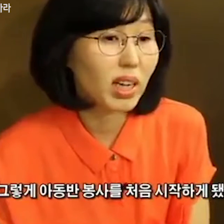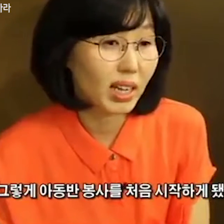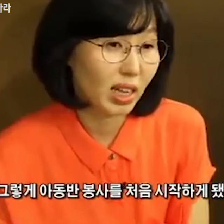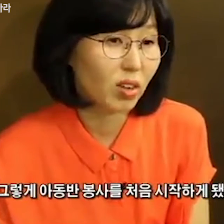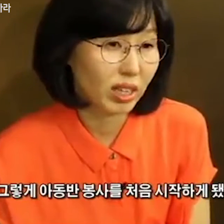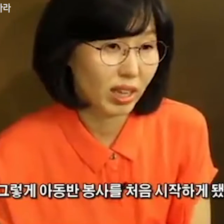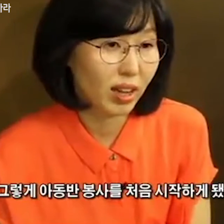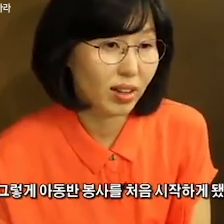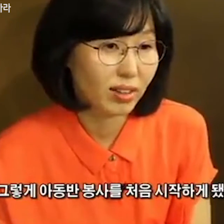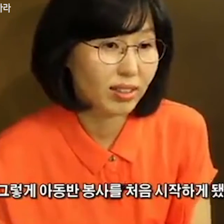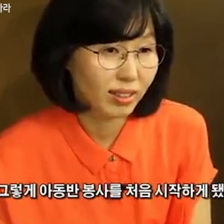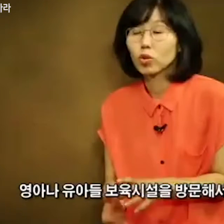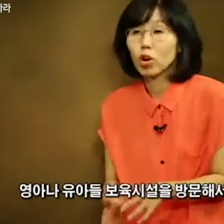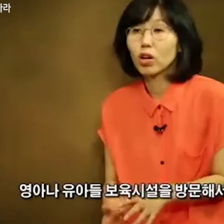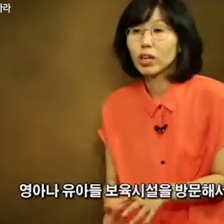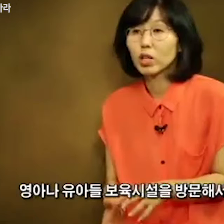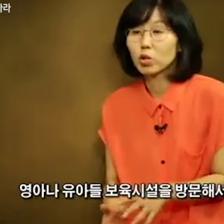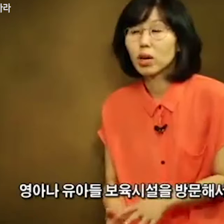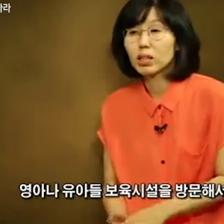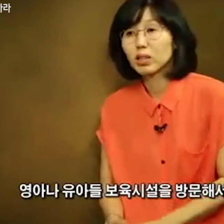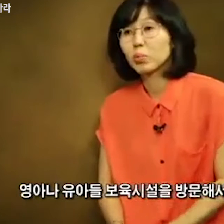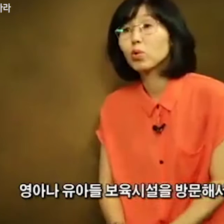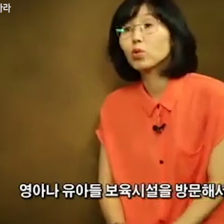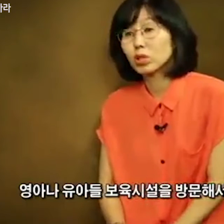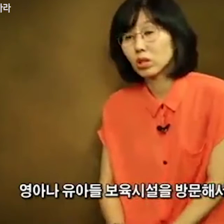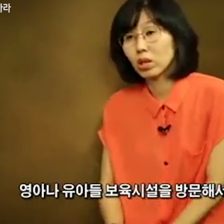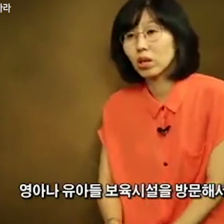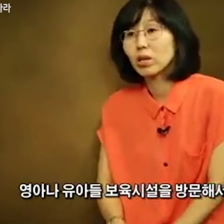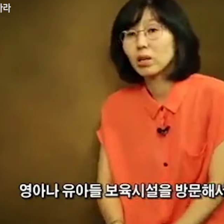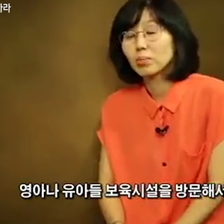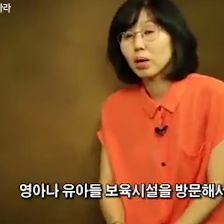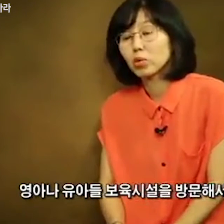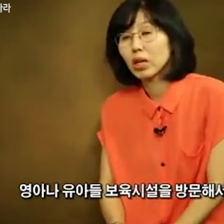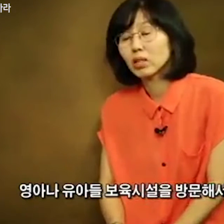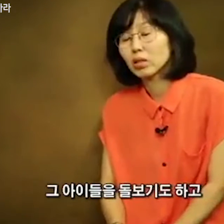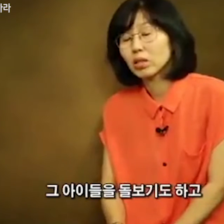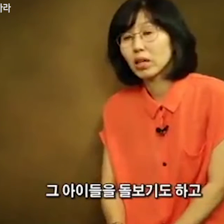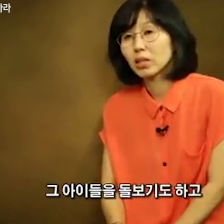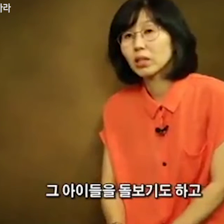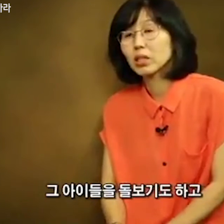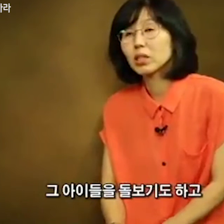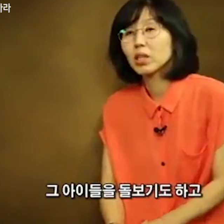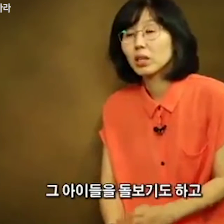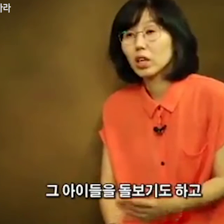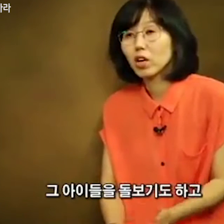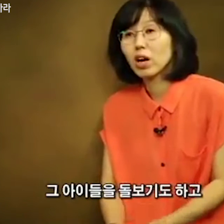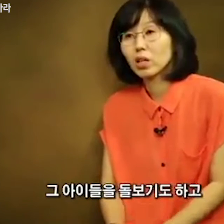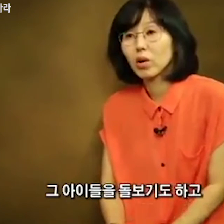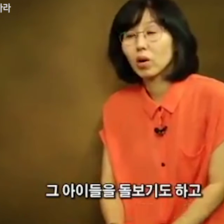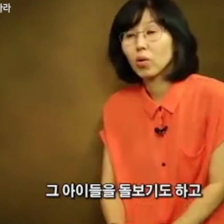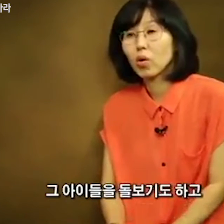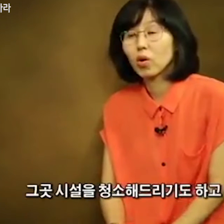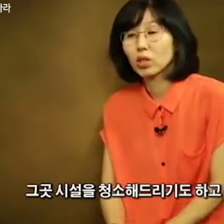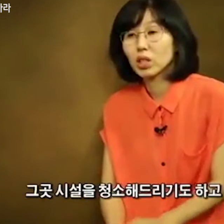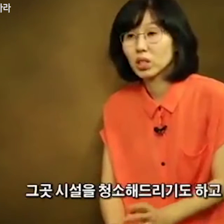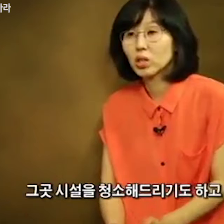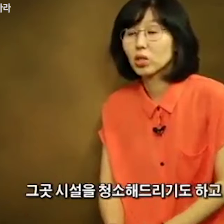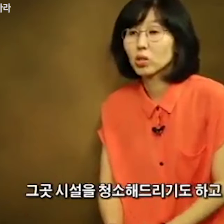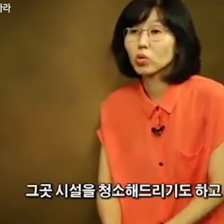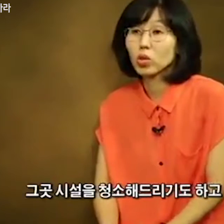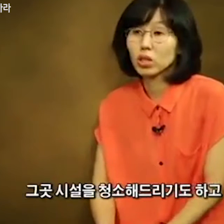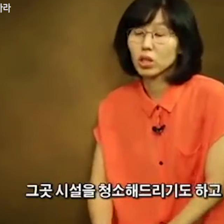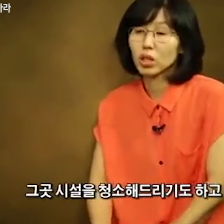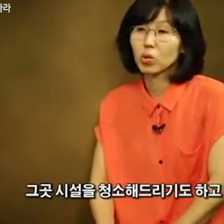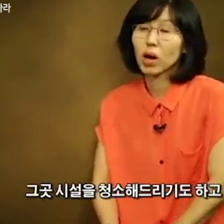시작하게 된 것 같아요. 또 영아나 유아들 보육시설 방문 와서 그 아이들을 케어하기도 하고, 거기 이제 시설을